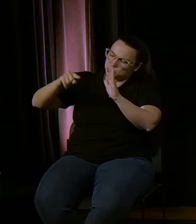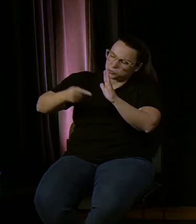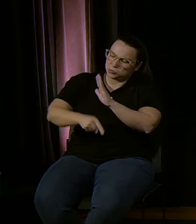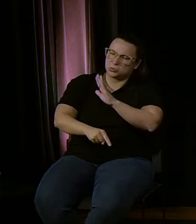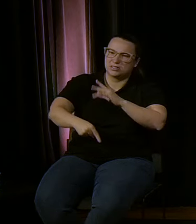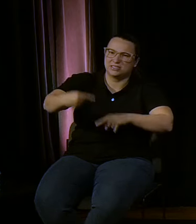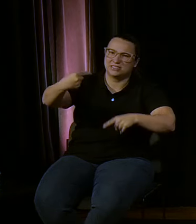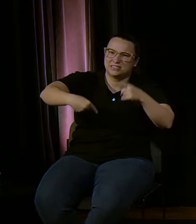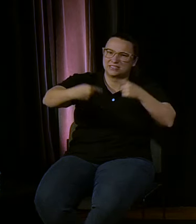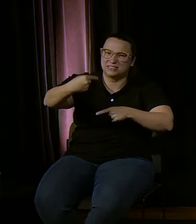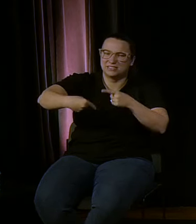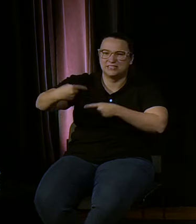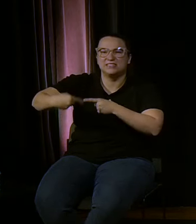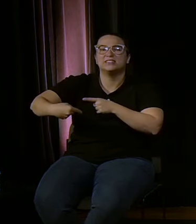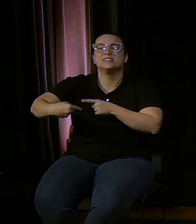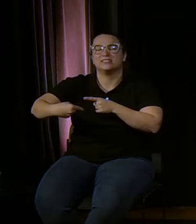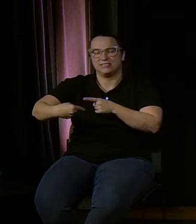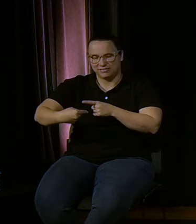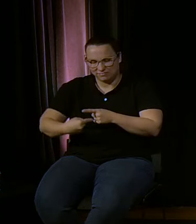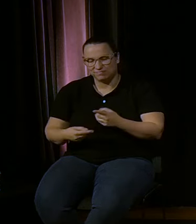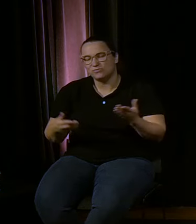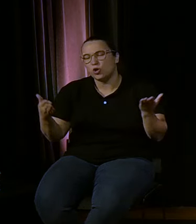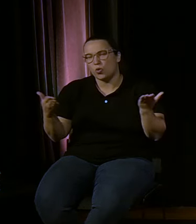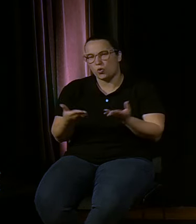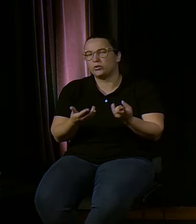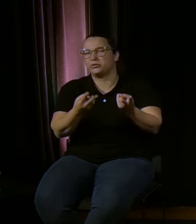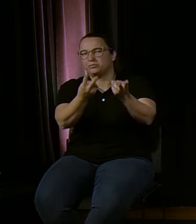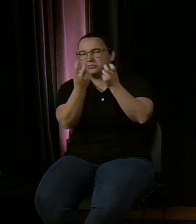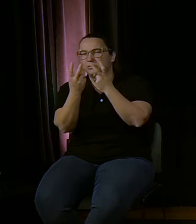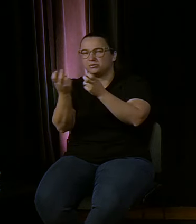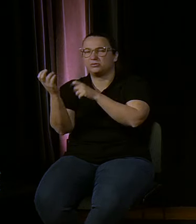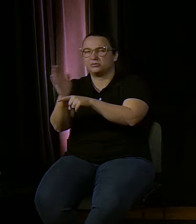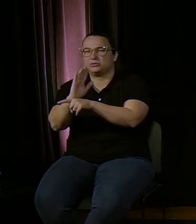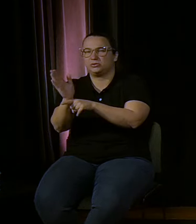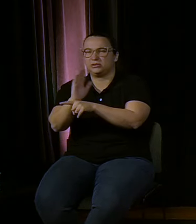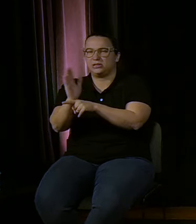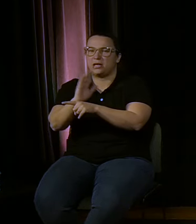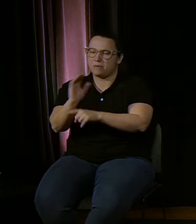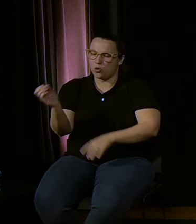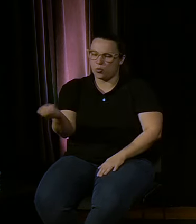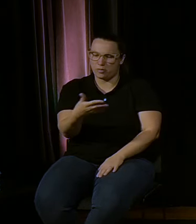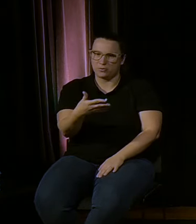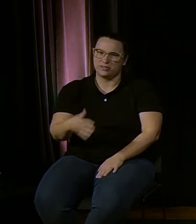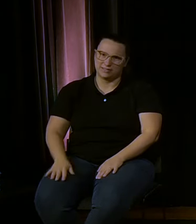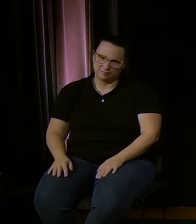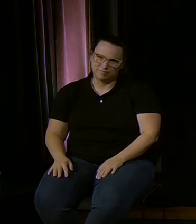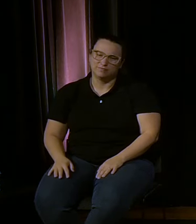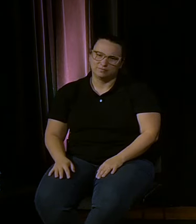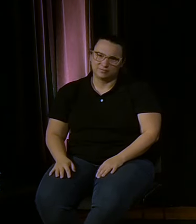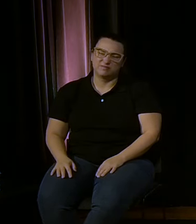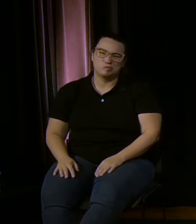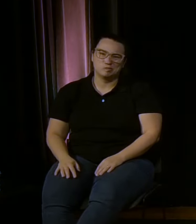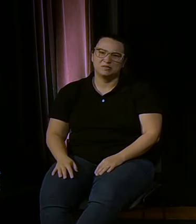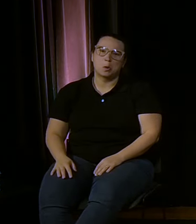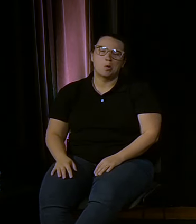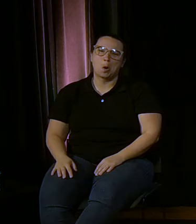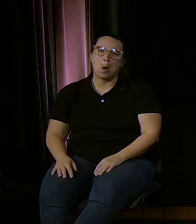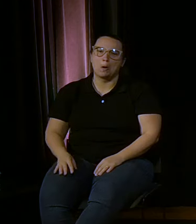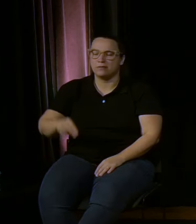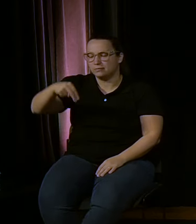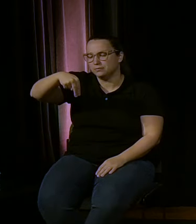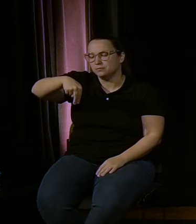aprofundando discussões que a gente está vendo agora no cinema contemporâneo. E aí eu trouxe